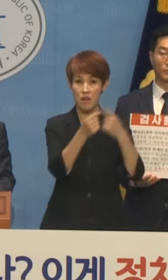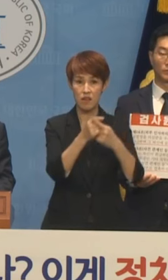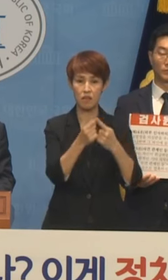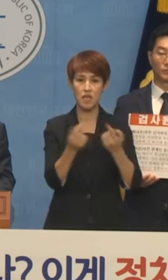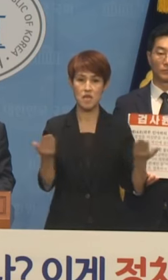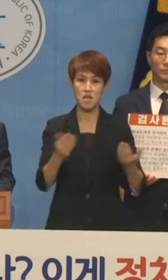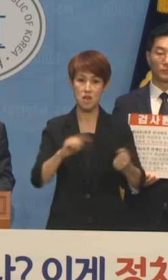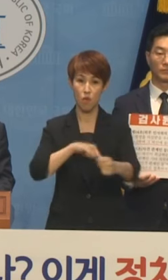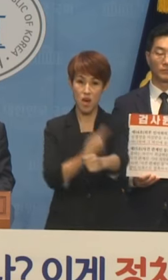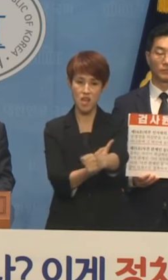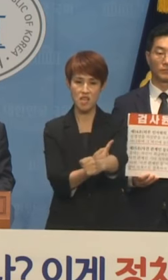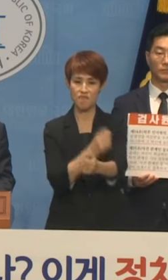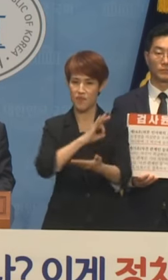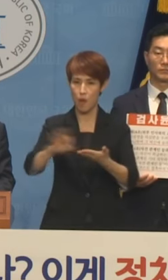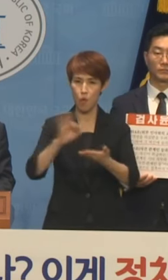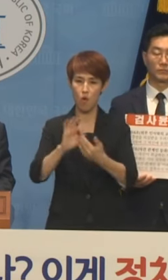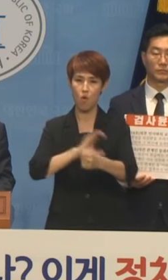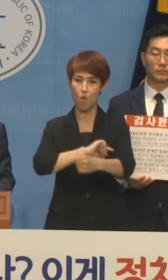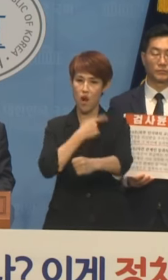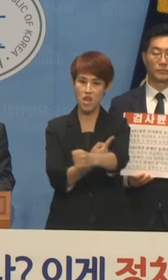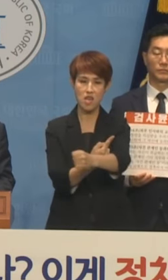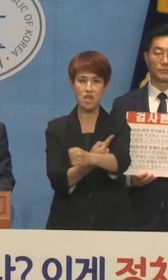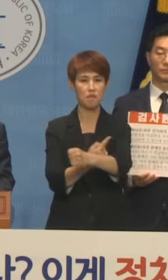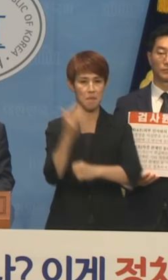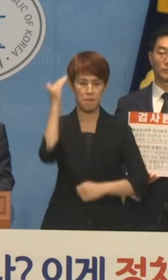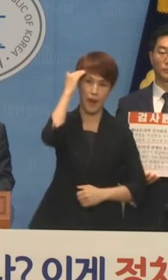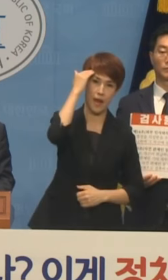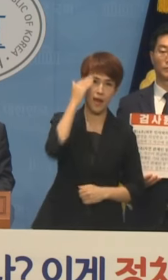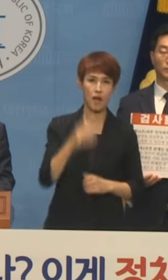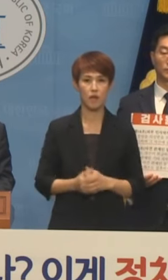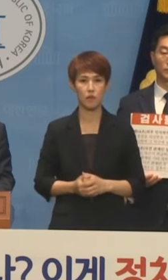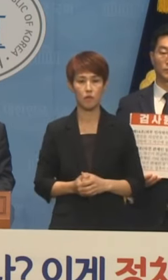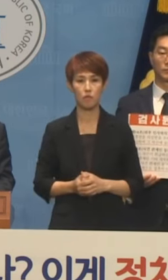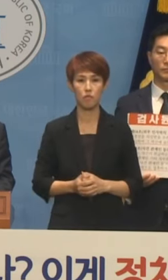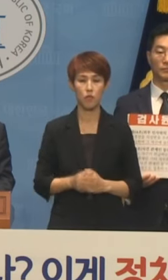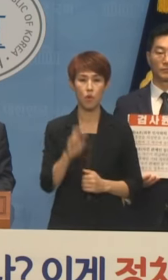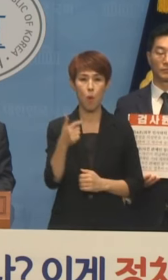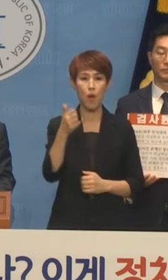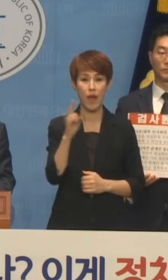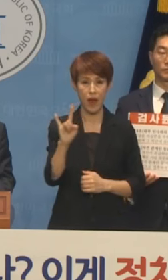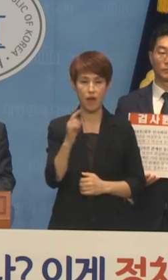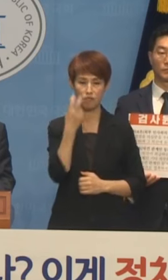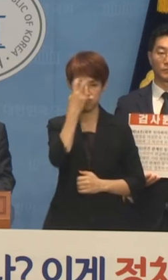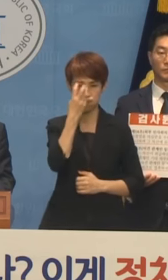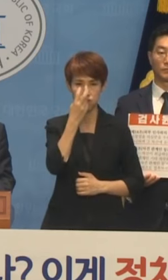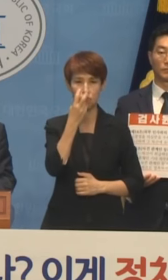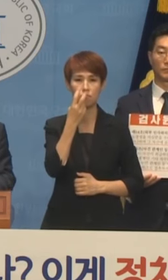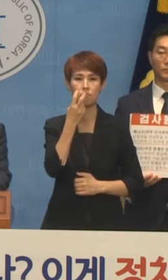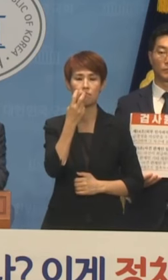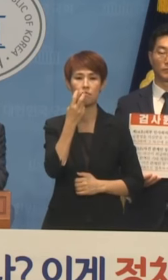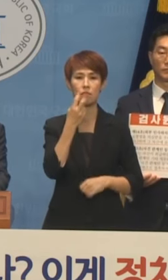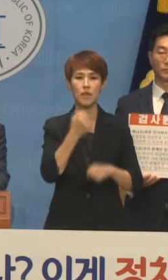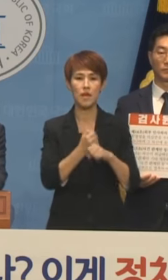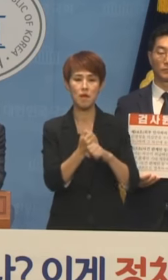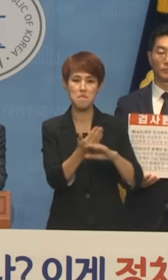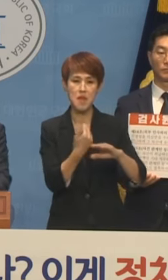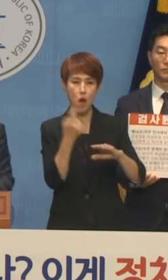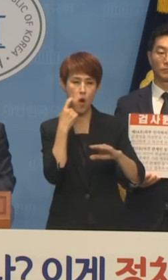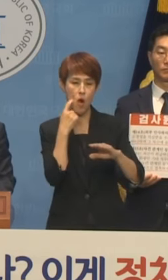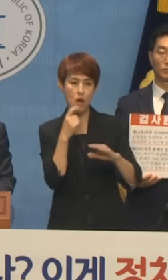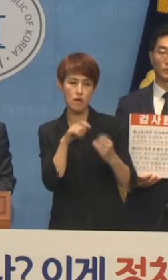직권남용 권리행사 방해 및 모해 위증 교사의 점. 검찰과 같은 수사기관의 생명은 정치적